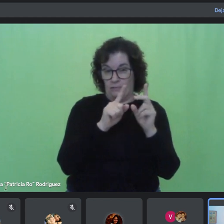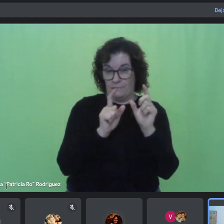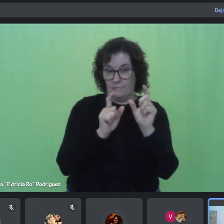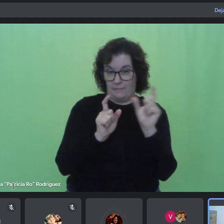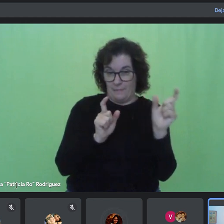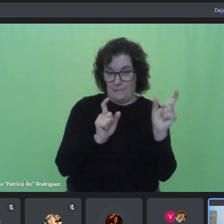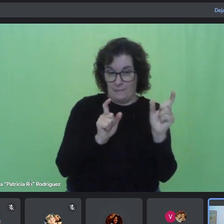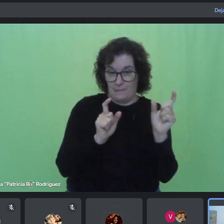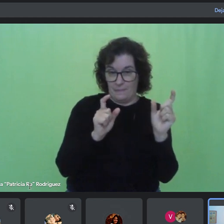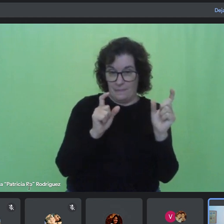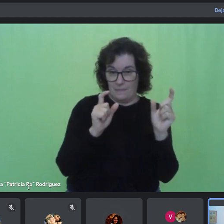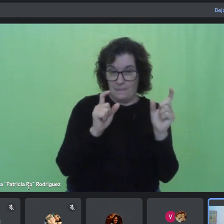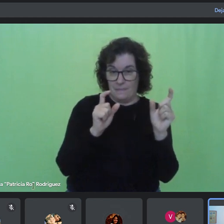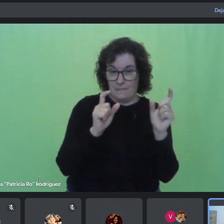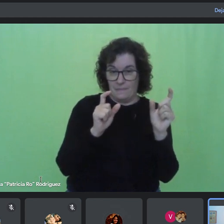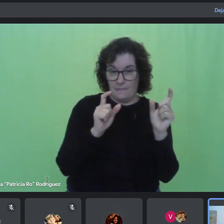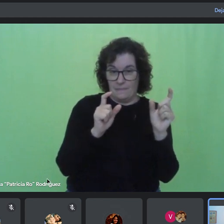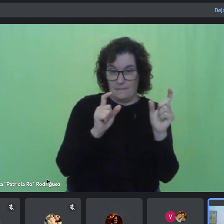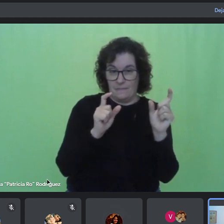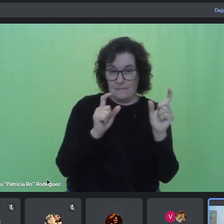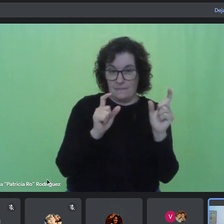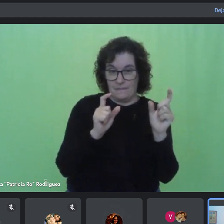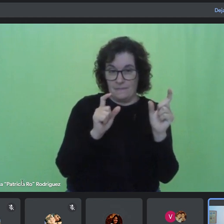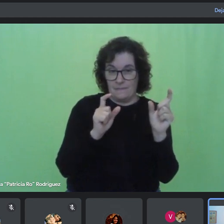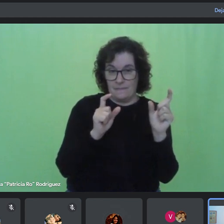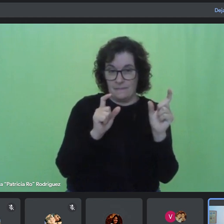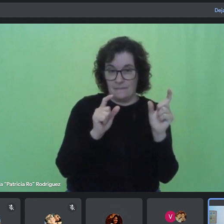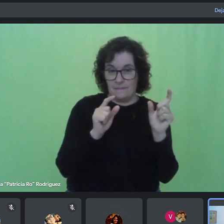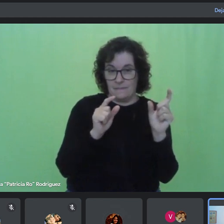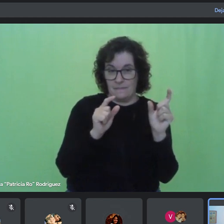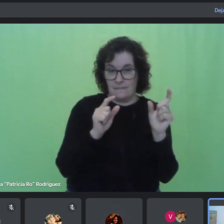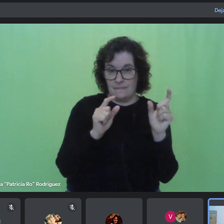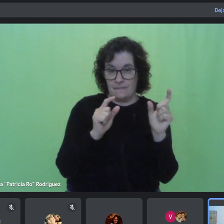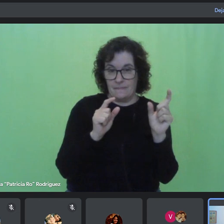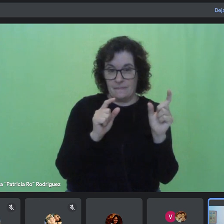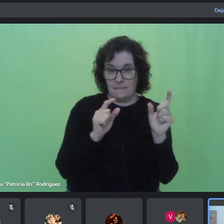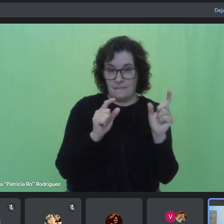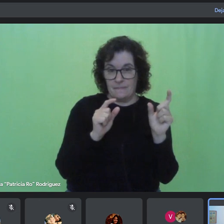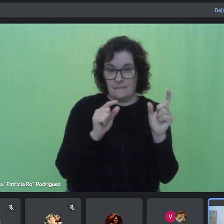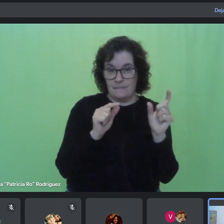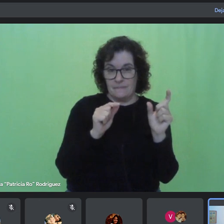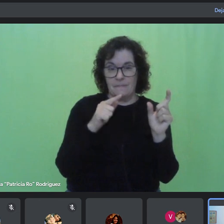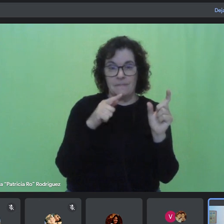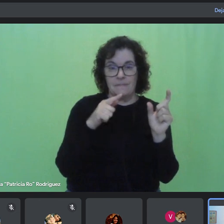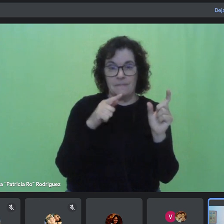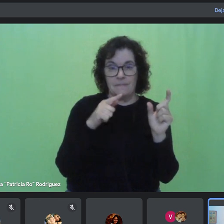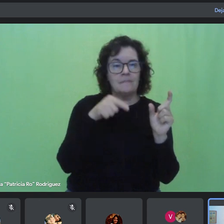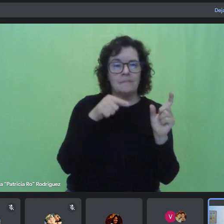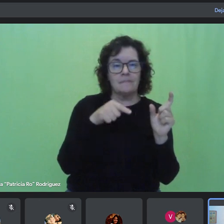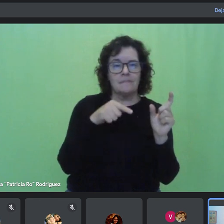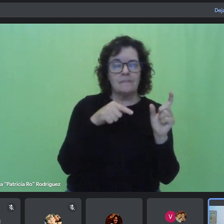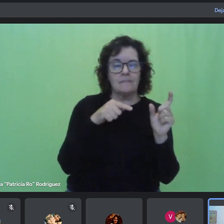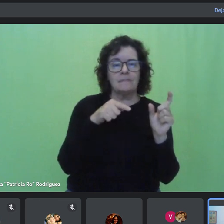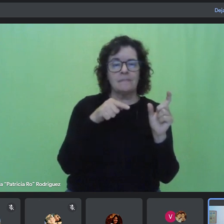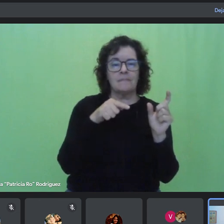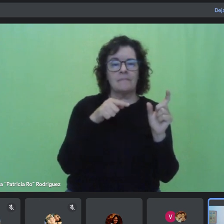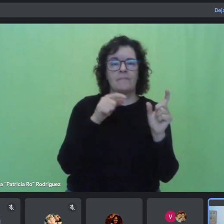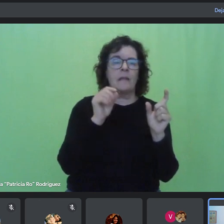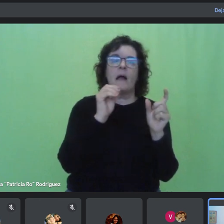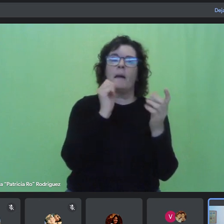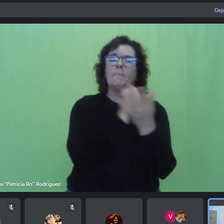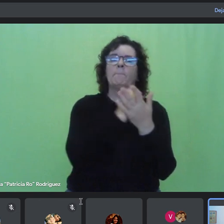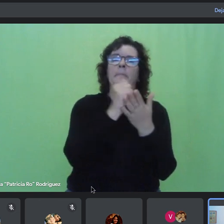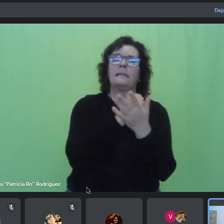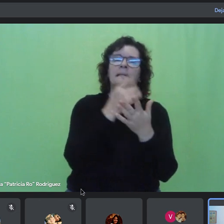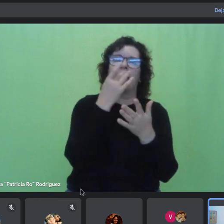la trayectoria de la inteligencia artificial y de qué. Y de las tecnologías. ¿Qué tecnologías? De la información y la comunicación, que serían las